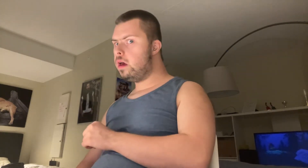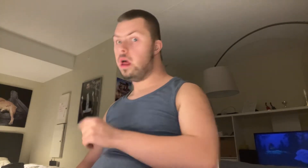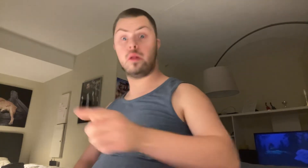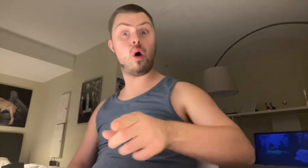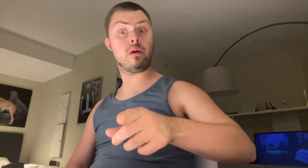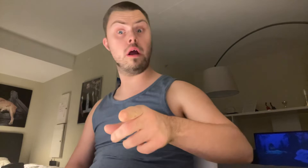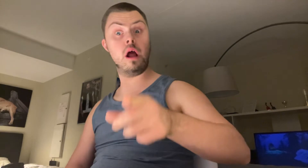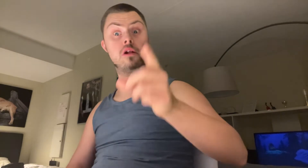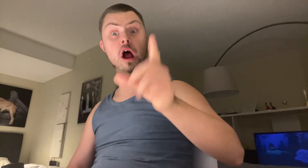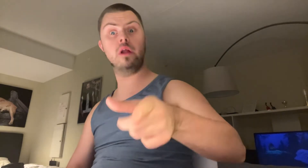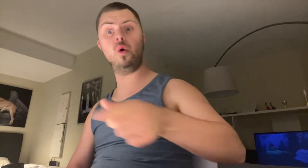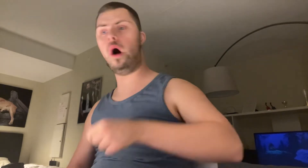då ska jag säga då